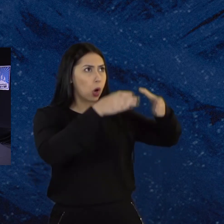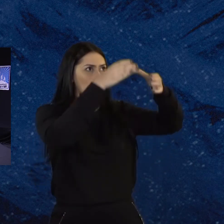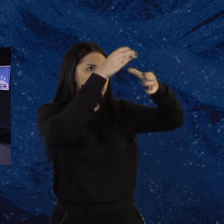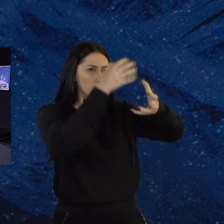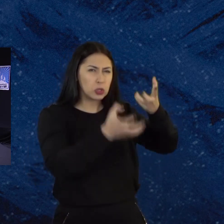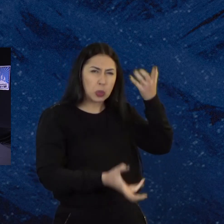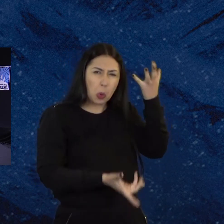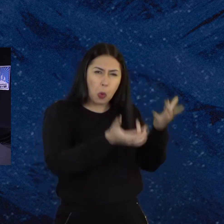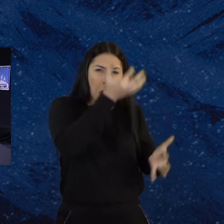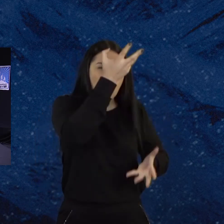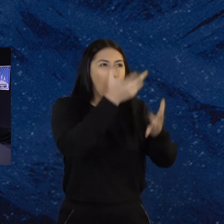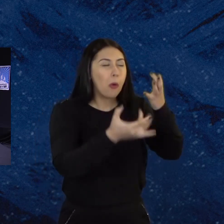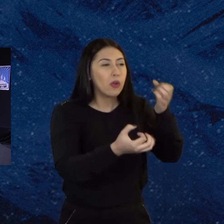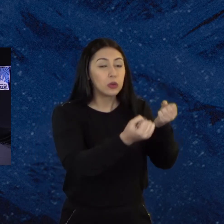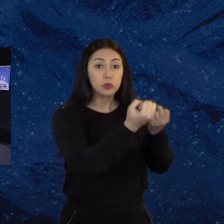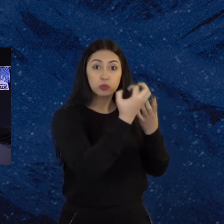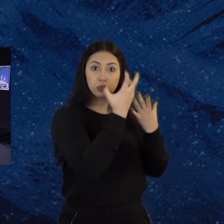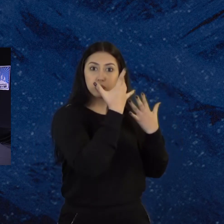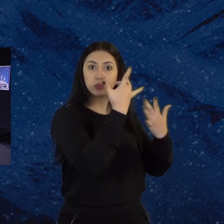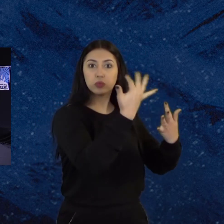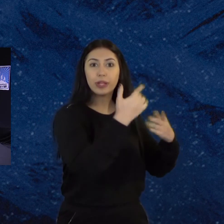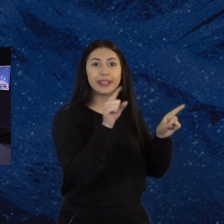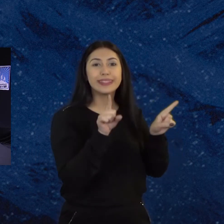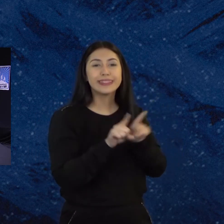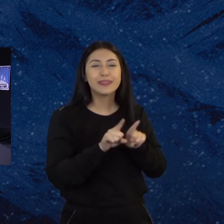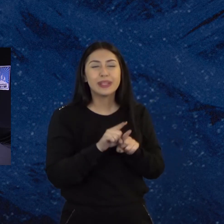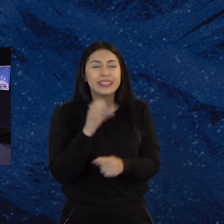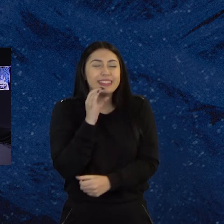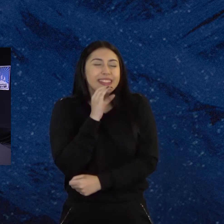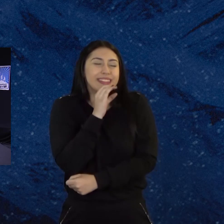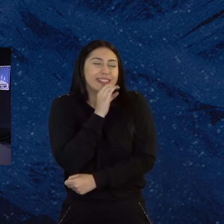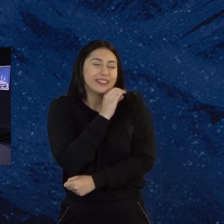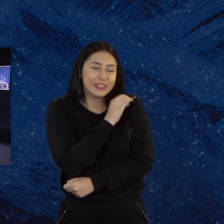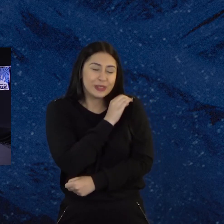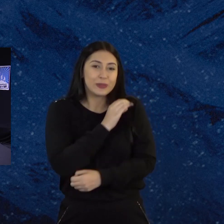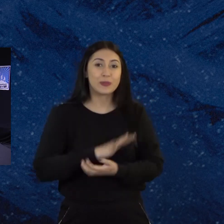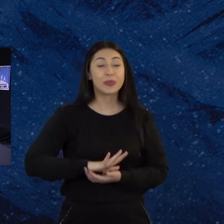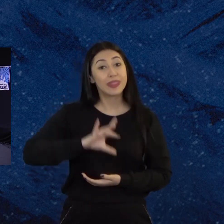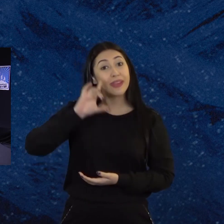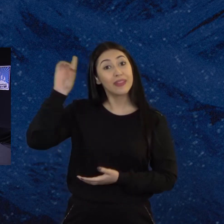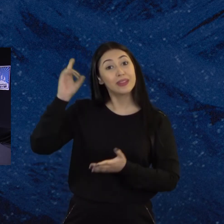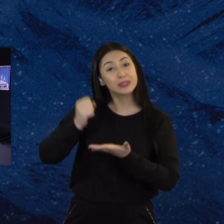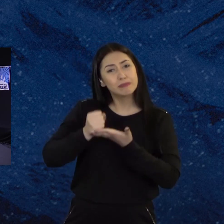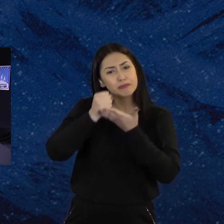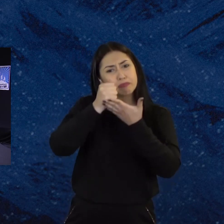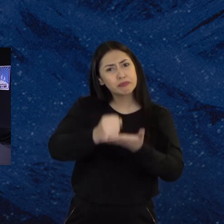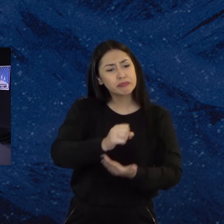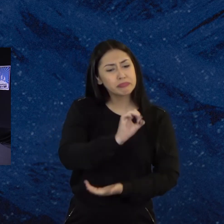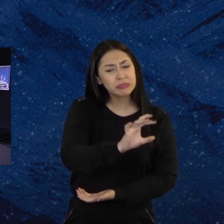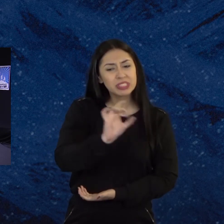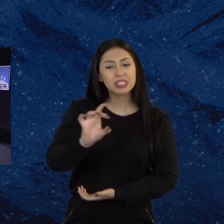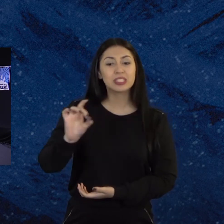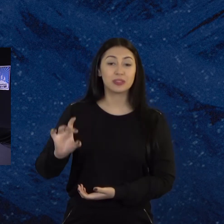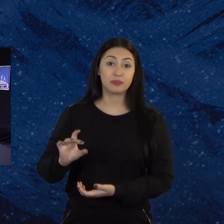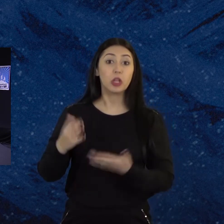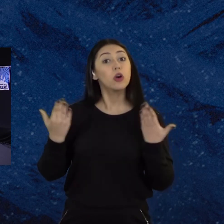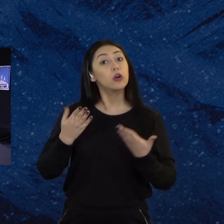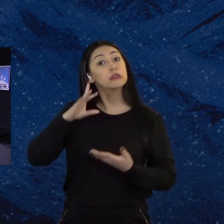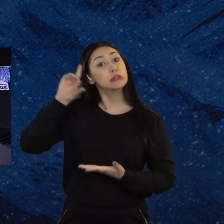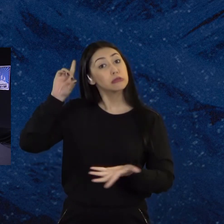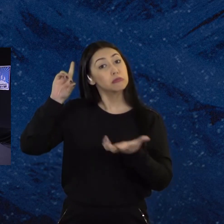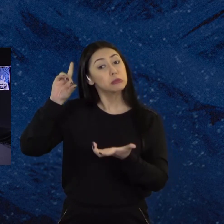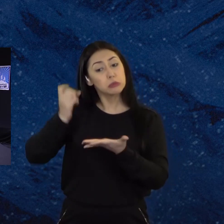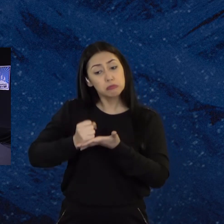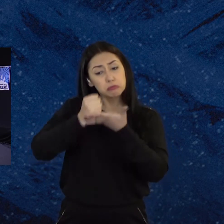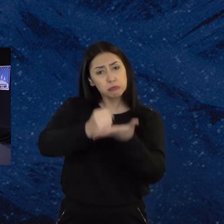iluminava e esquentava o povo. Agora Deus ia ser o suprimento de cada um. E Deus, essa noite, quer ser o seu